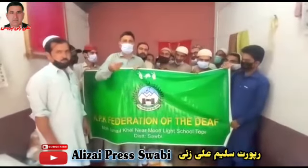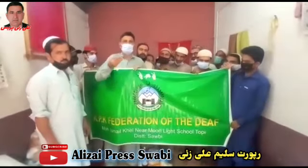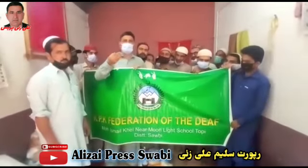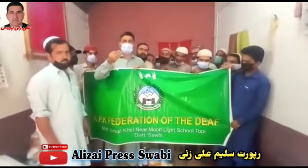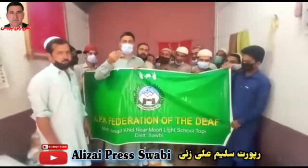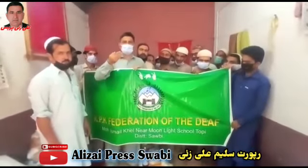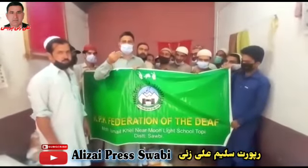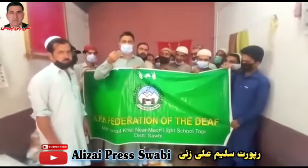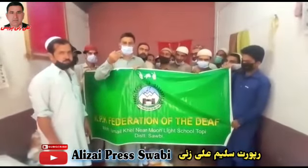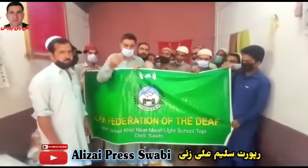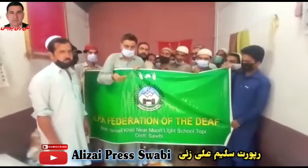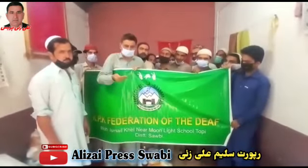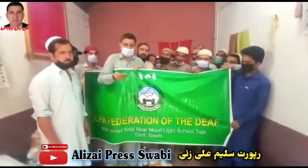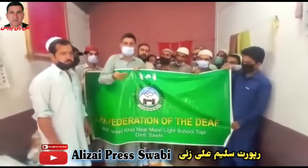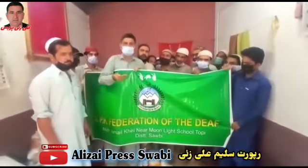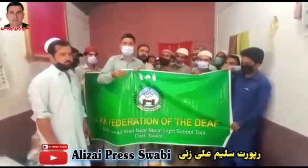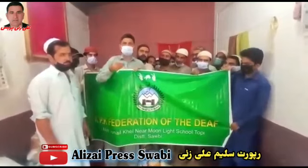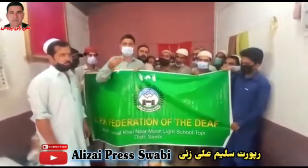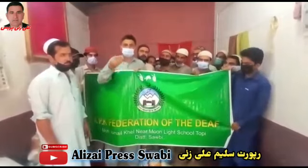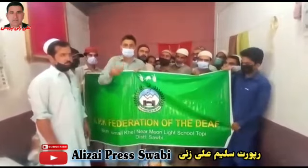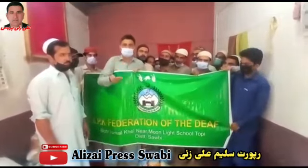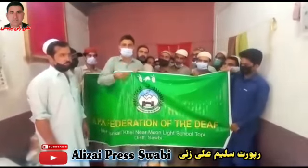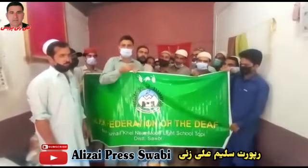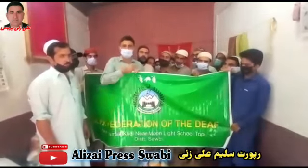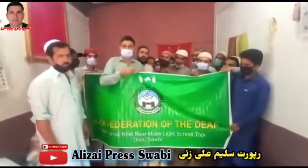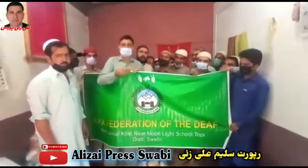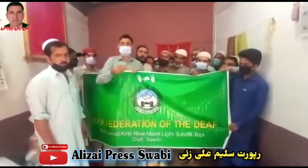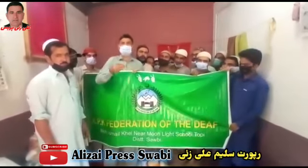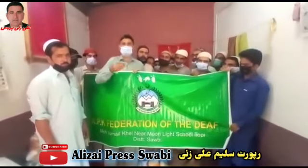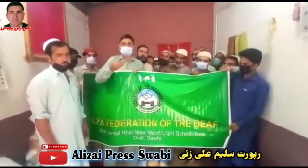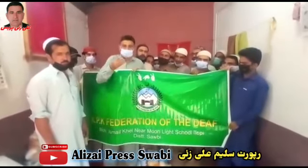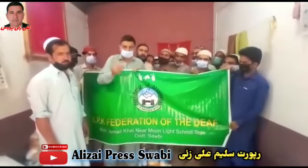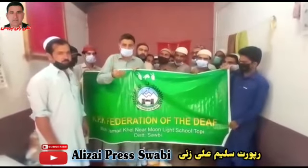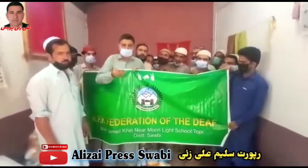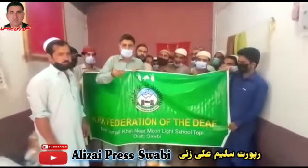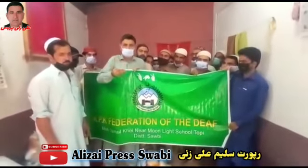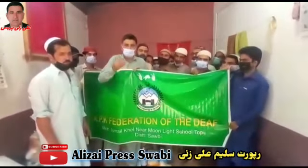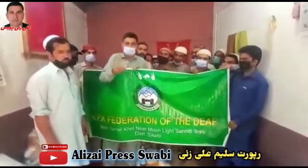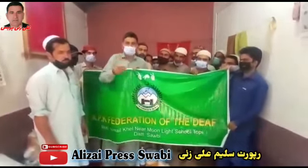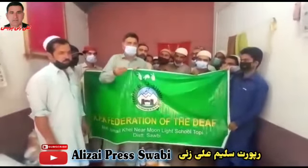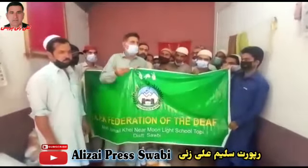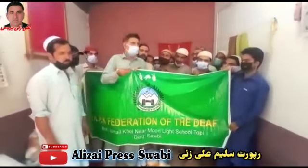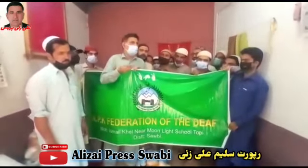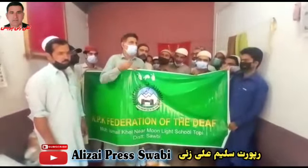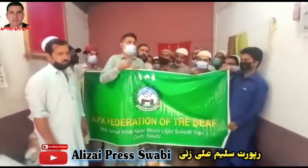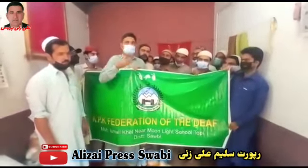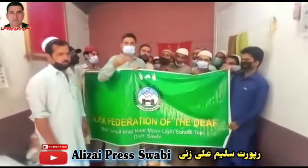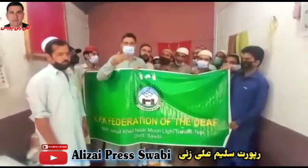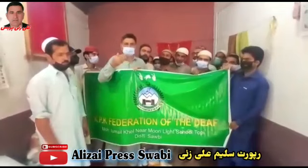او په موږ باندې دا ټولو باندې ذمه داري ده چې موږ دا زکات وباسو، نو کم از کم د دی حصه خو چې پکې ورکړو. نو حکومت له پکار